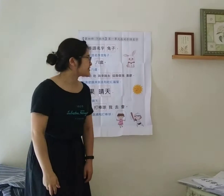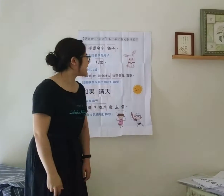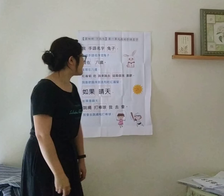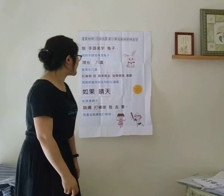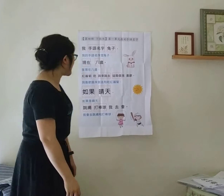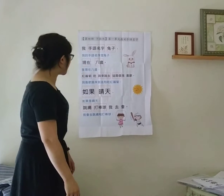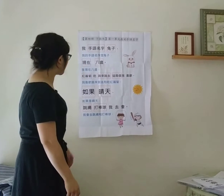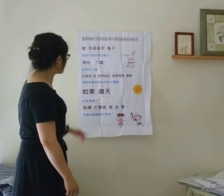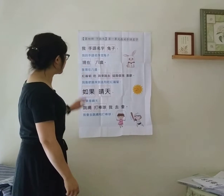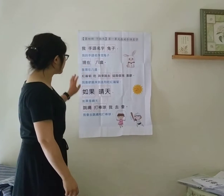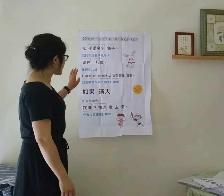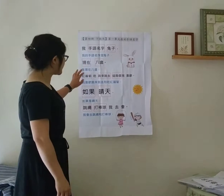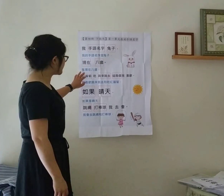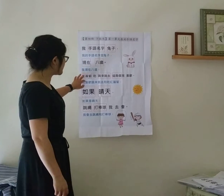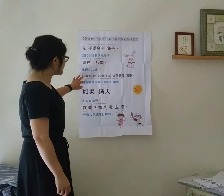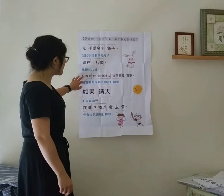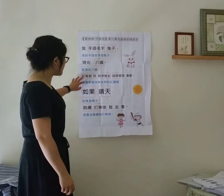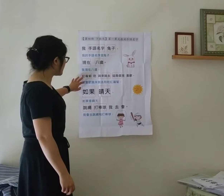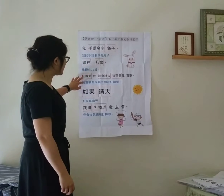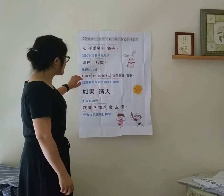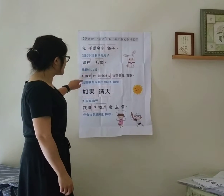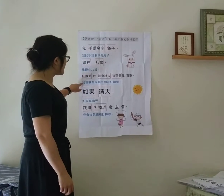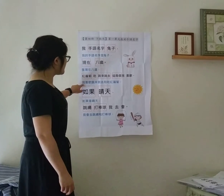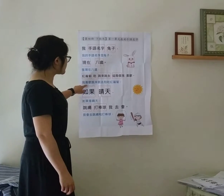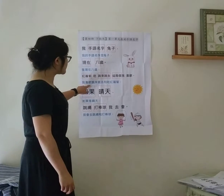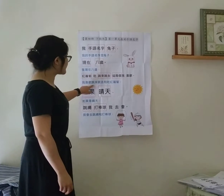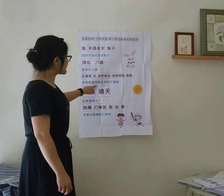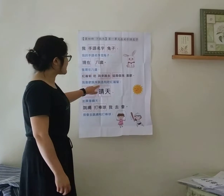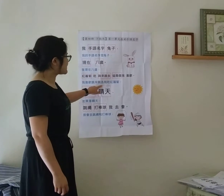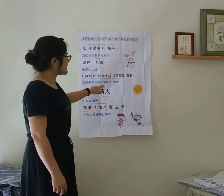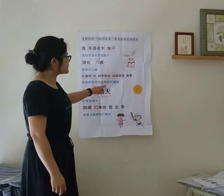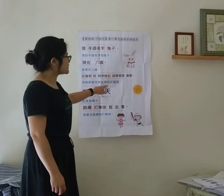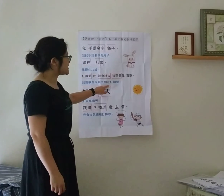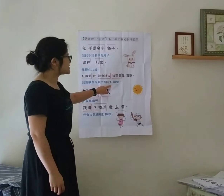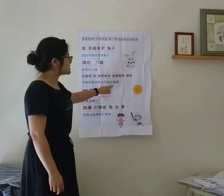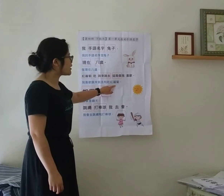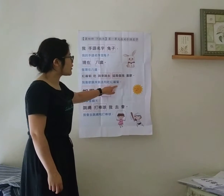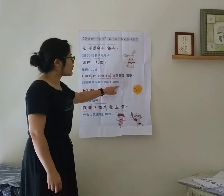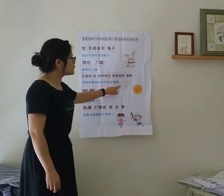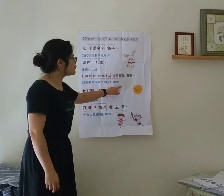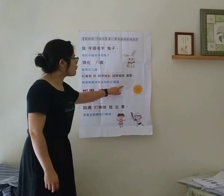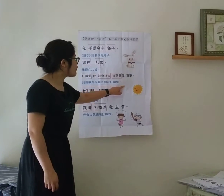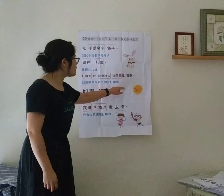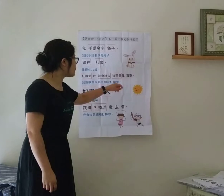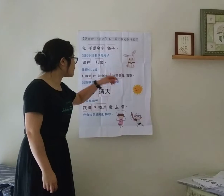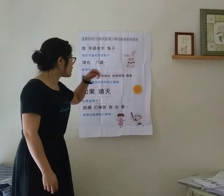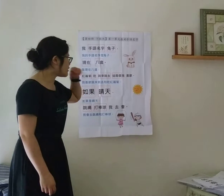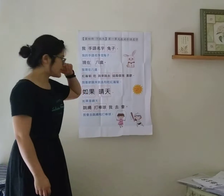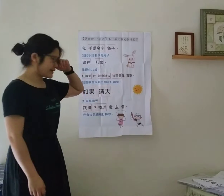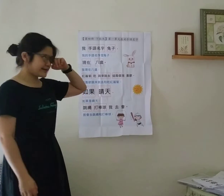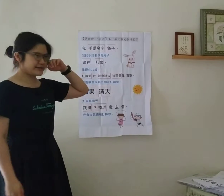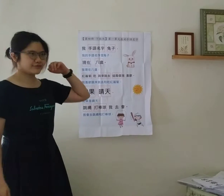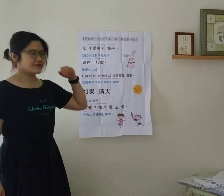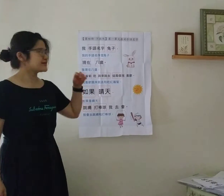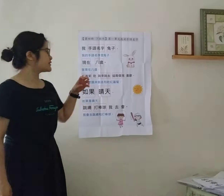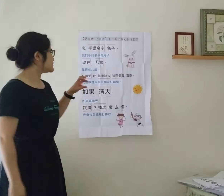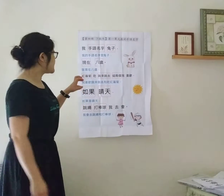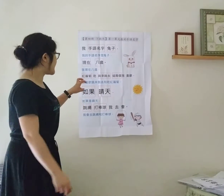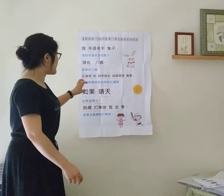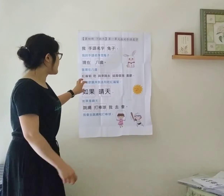们来看第三句哦。我喜欢跳来跳去来吃红萝卜，因为呢，它会把